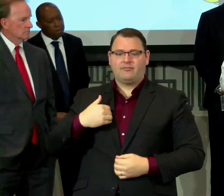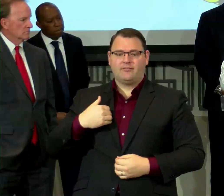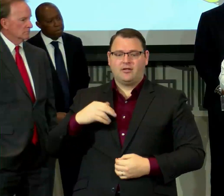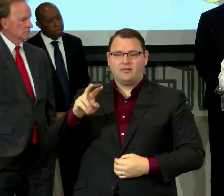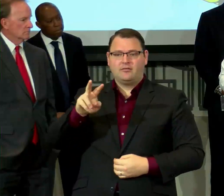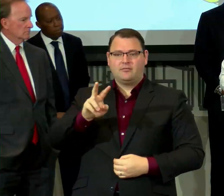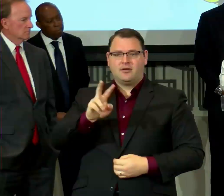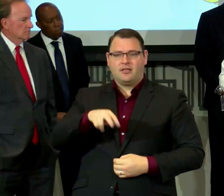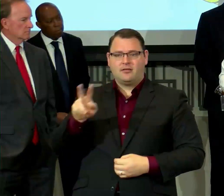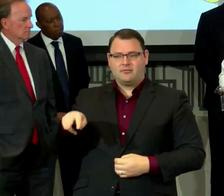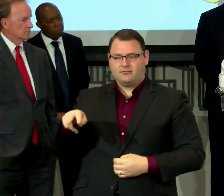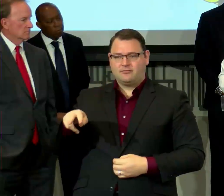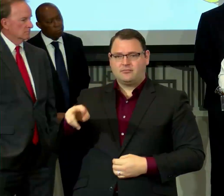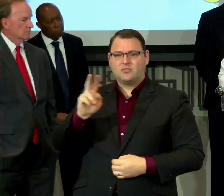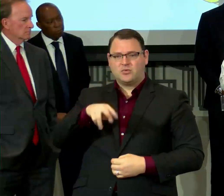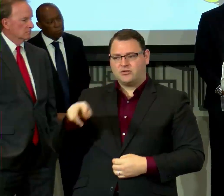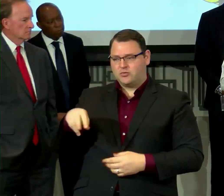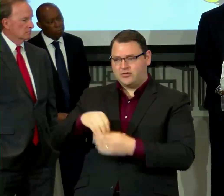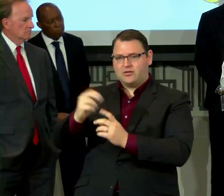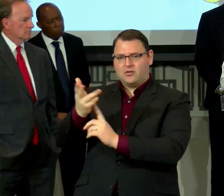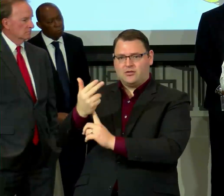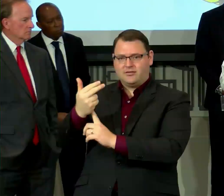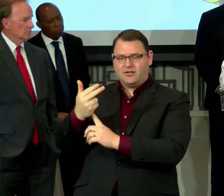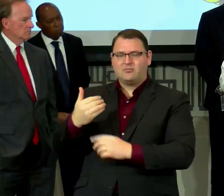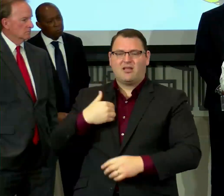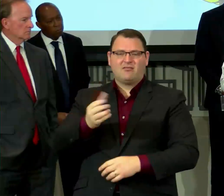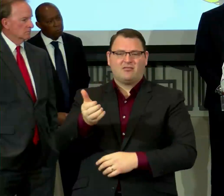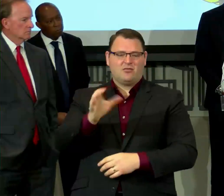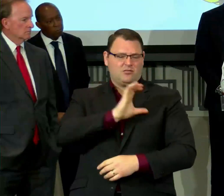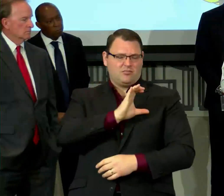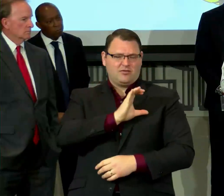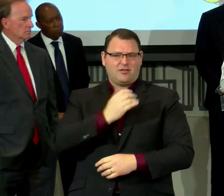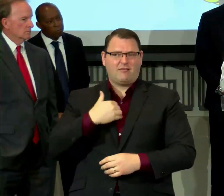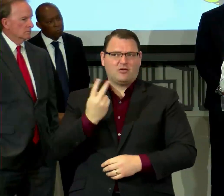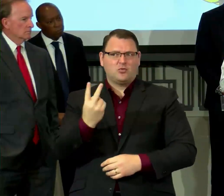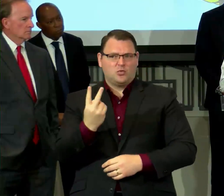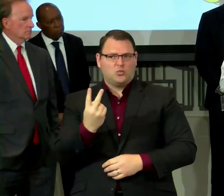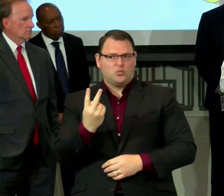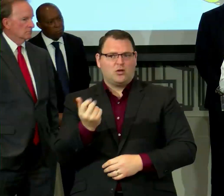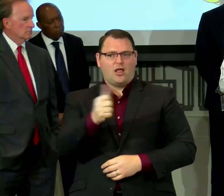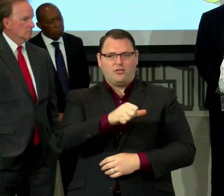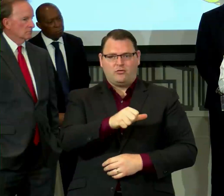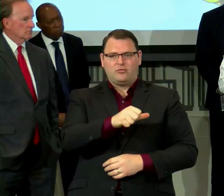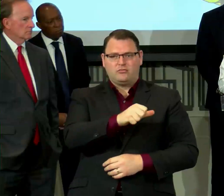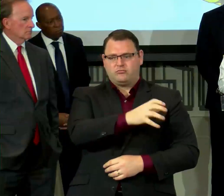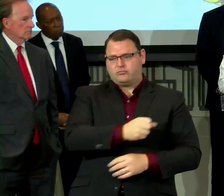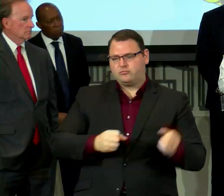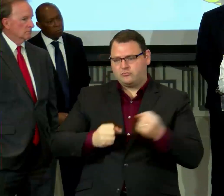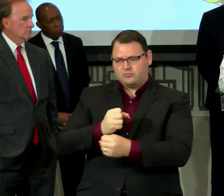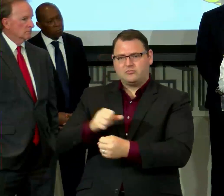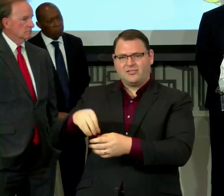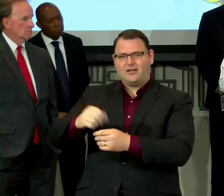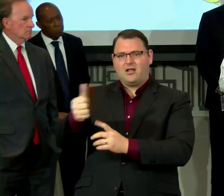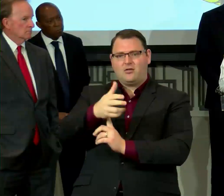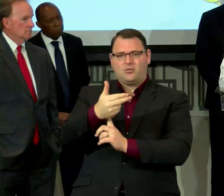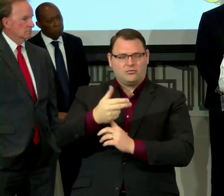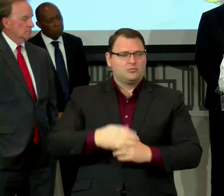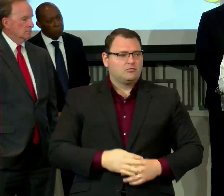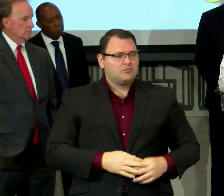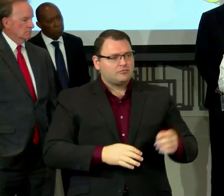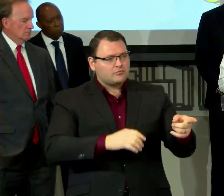el hotel, y se me hace que el departamento de policías tiene otros 2 en los hoteles. ¿Le preocupa la razón de